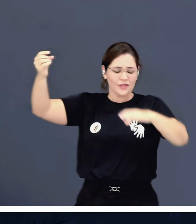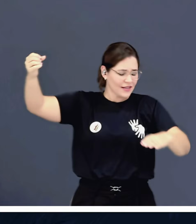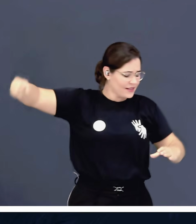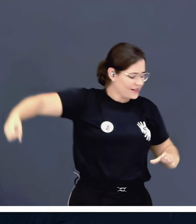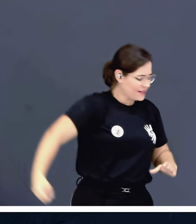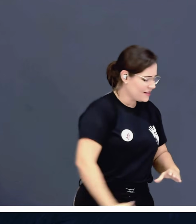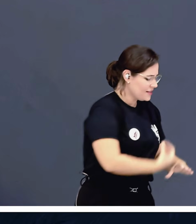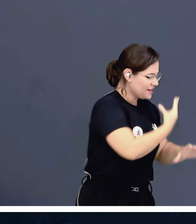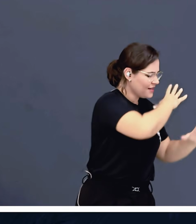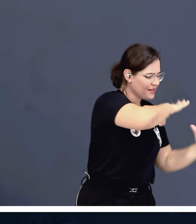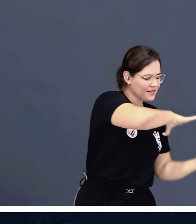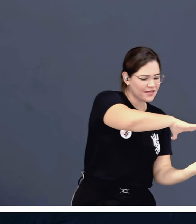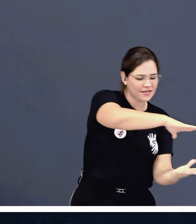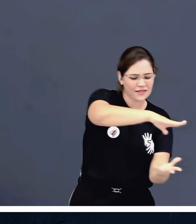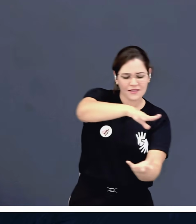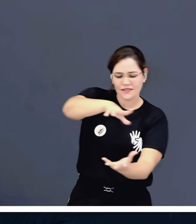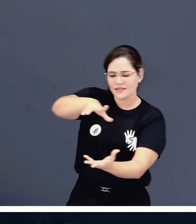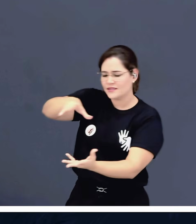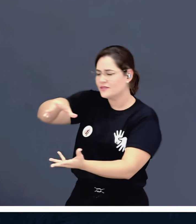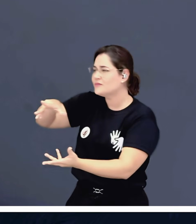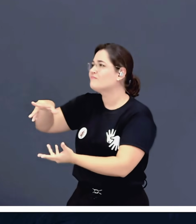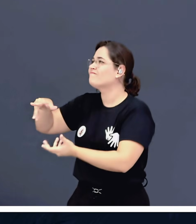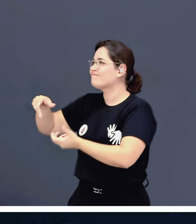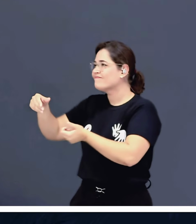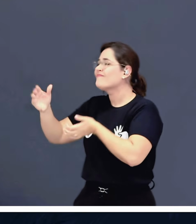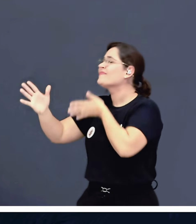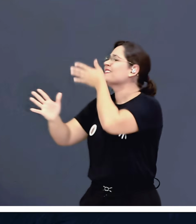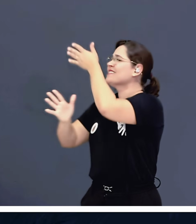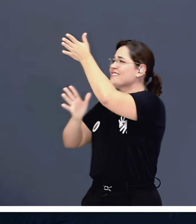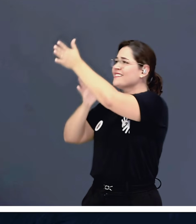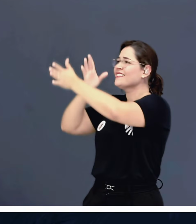amam toda a criação.